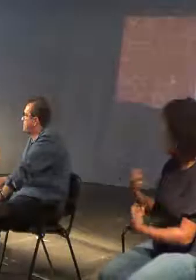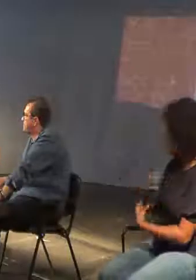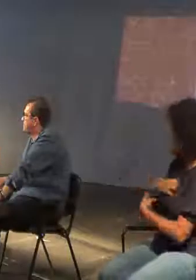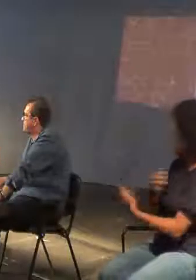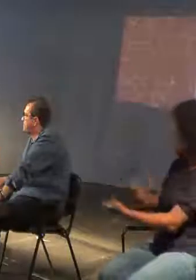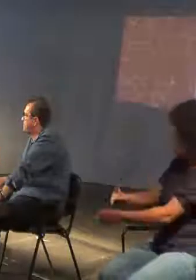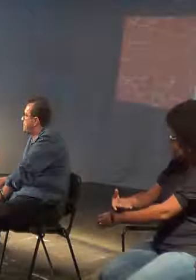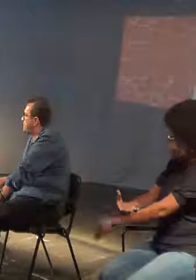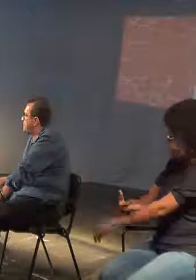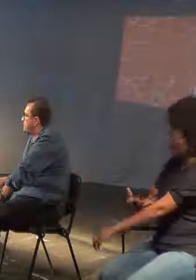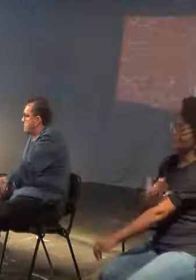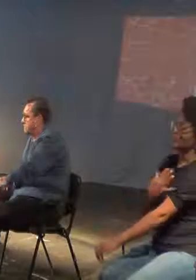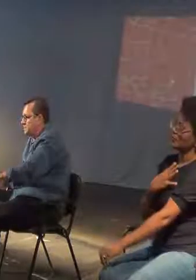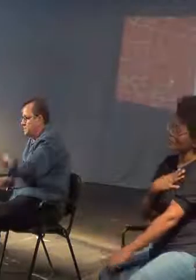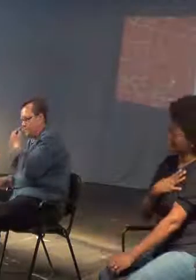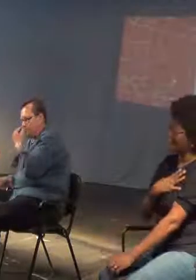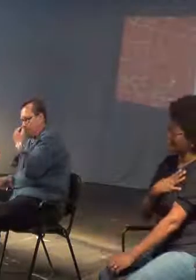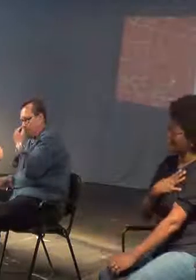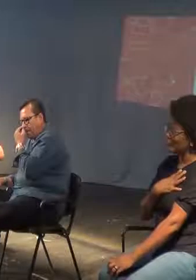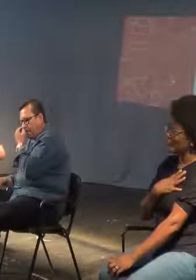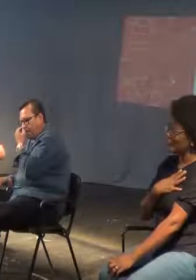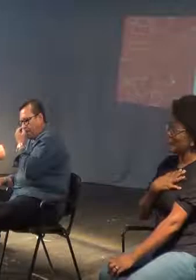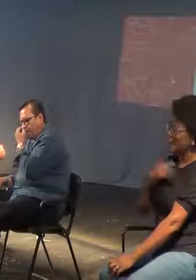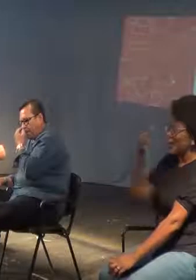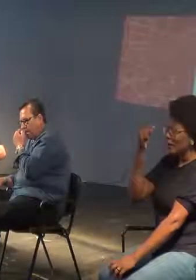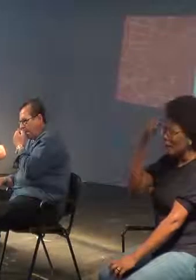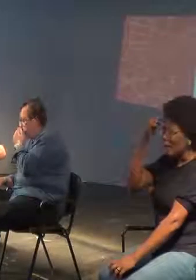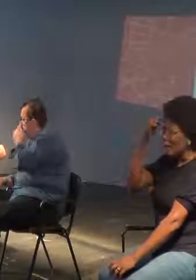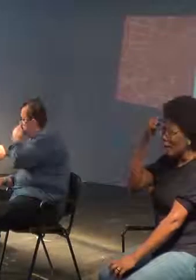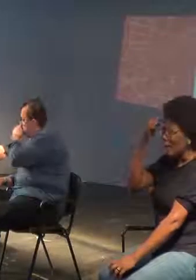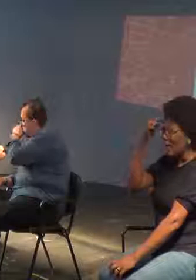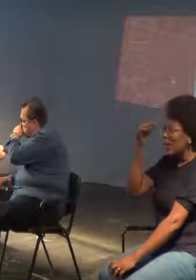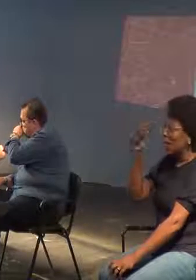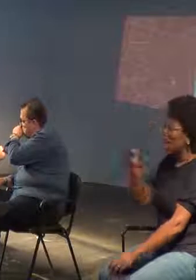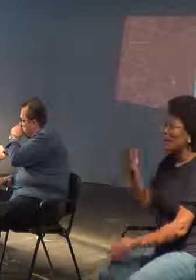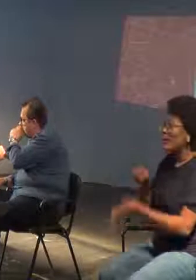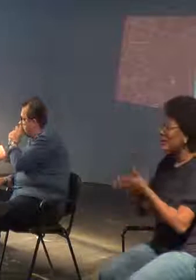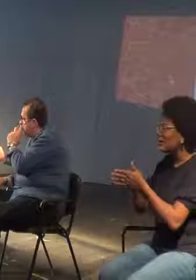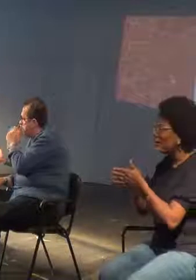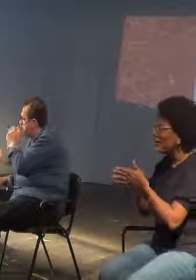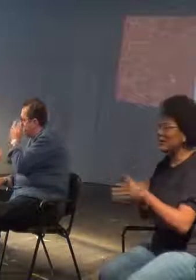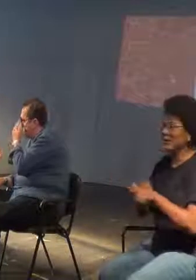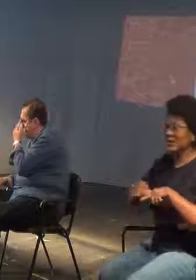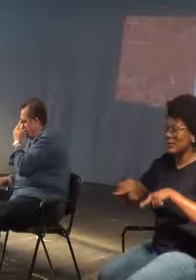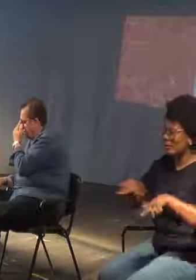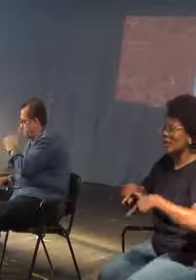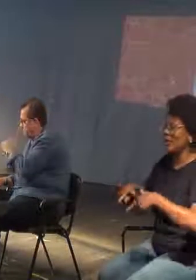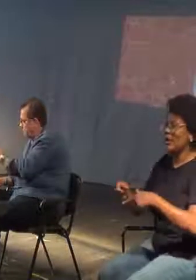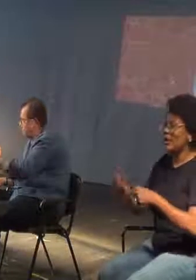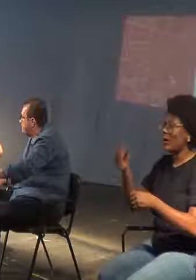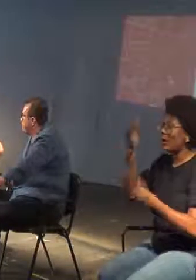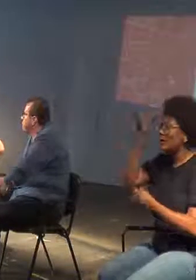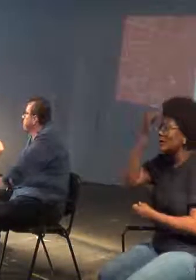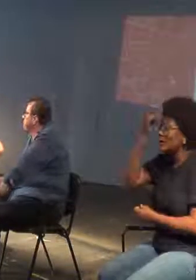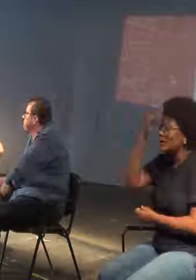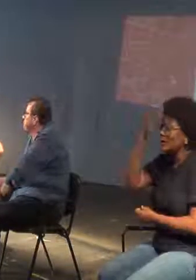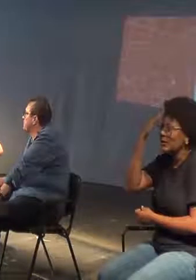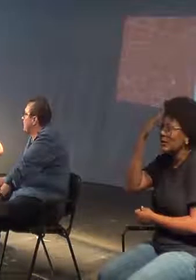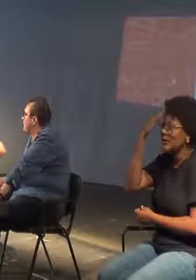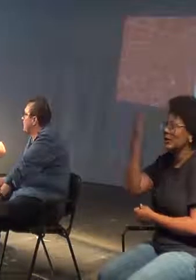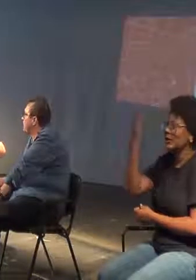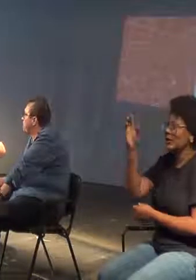muito forte, que para mim é muito mais do que a razão, muito mais do que o conhecimento, o saber,